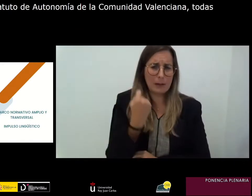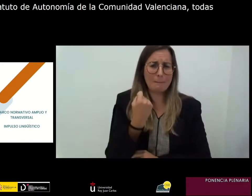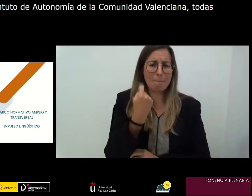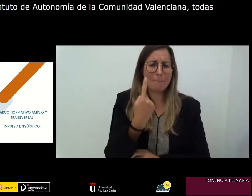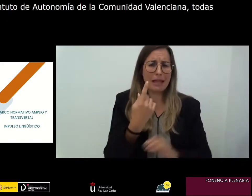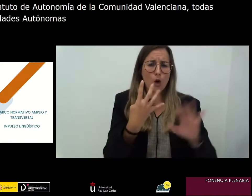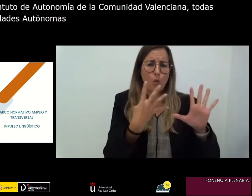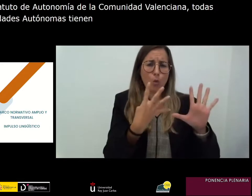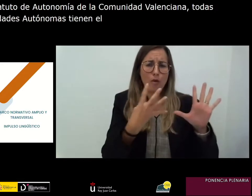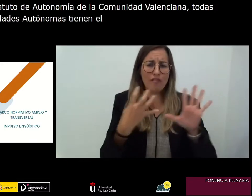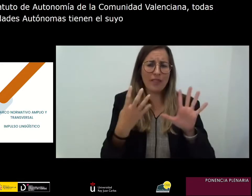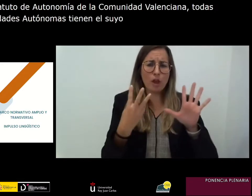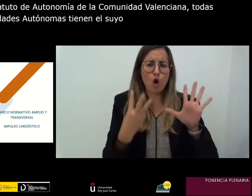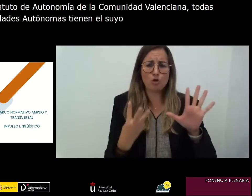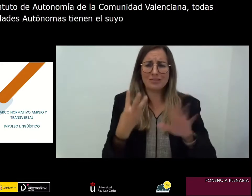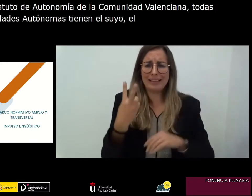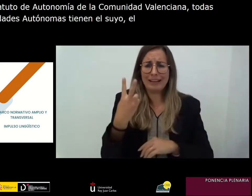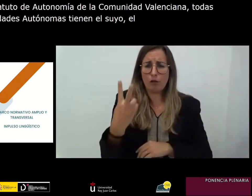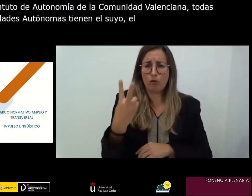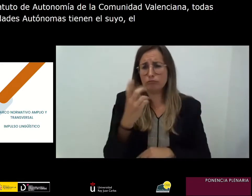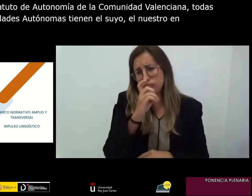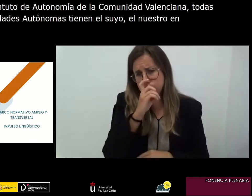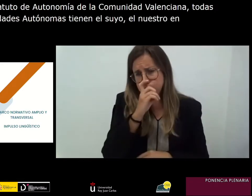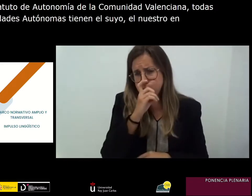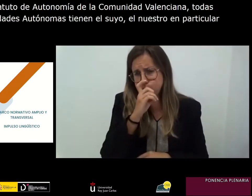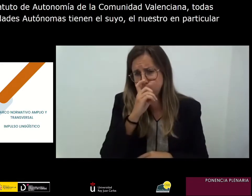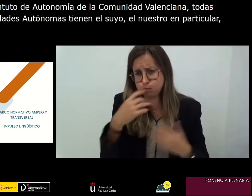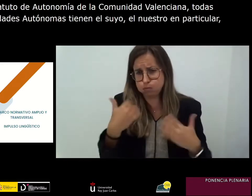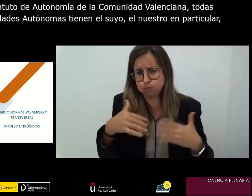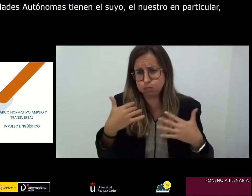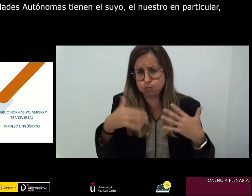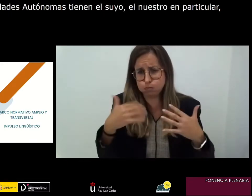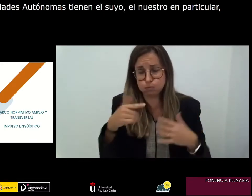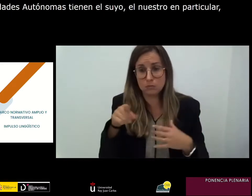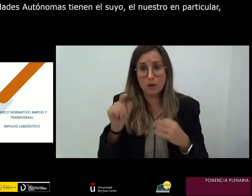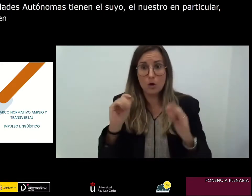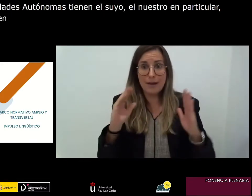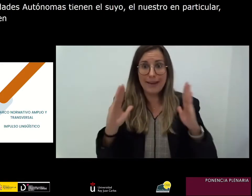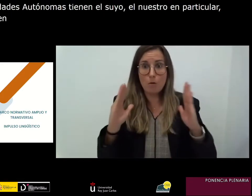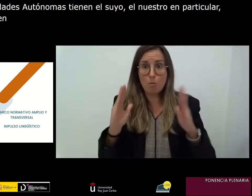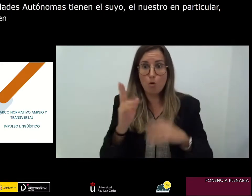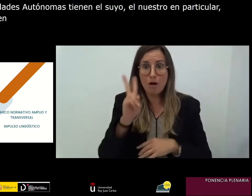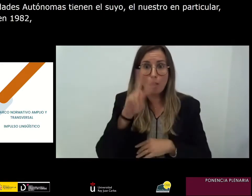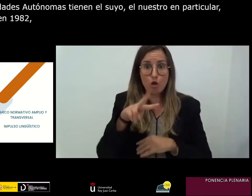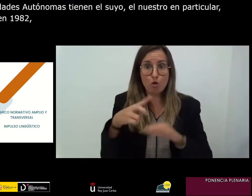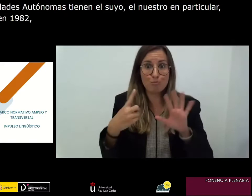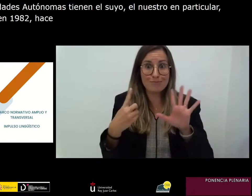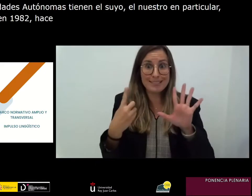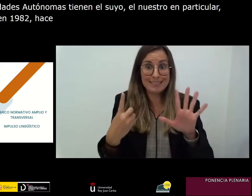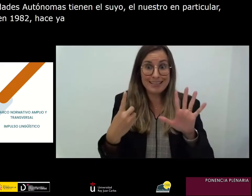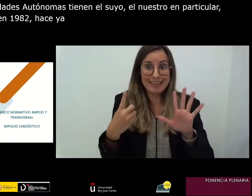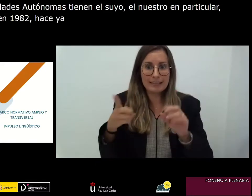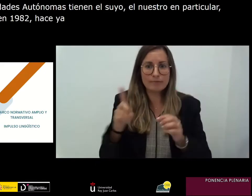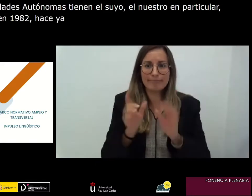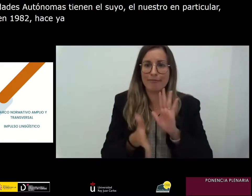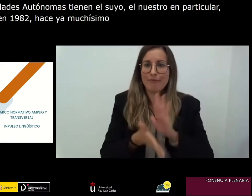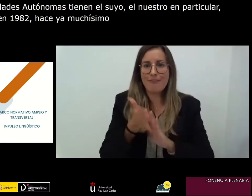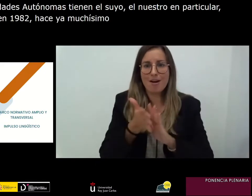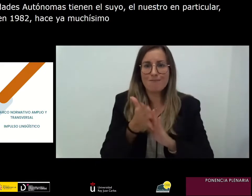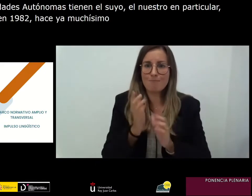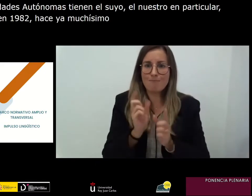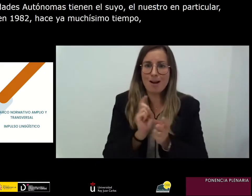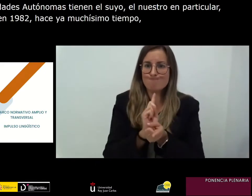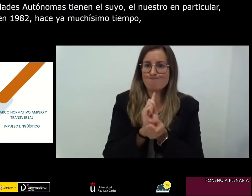Comunidad Valenciana, fue creado en 1982, hace ya muchísimo, muchísimo tiempo. En